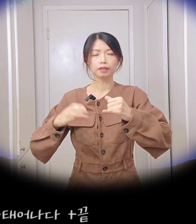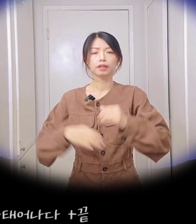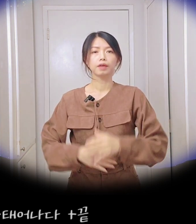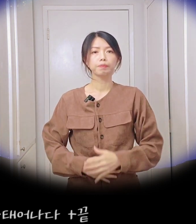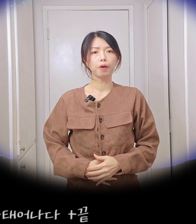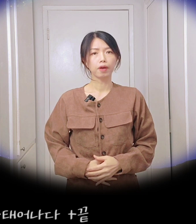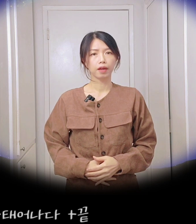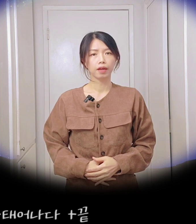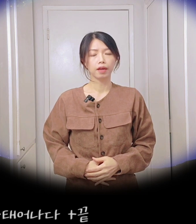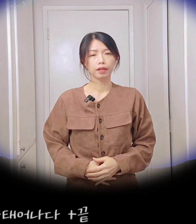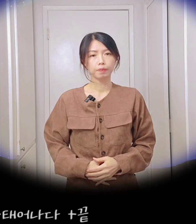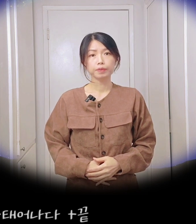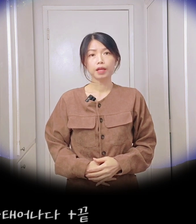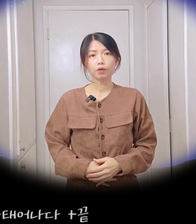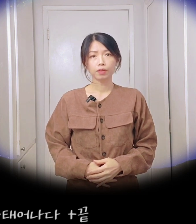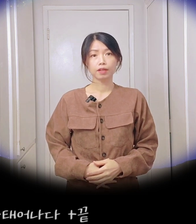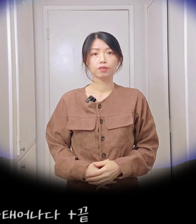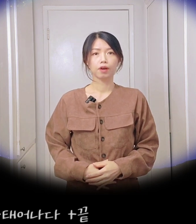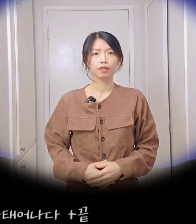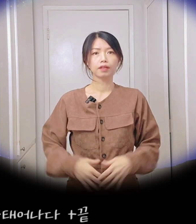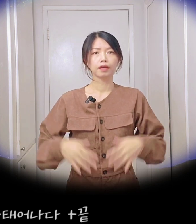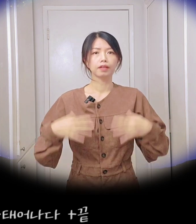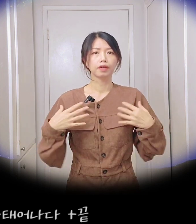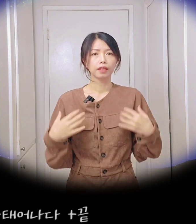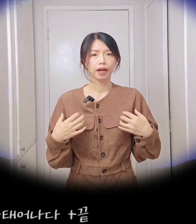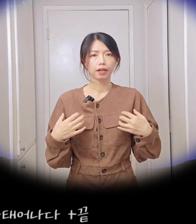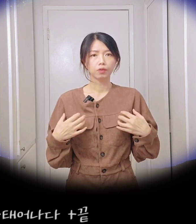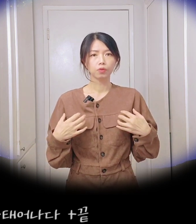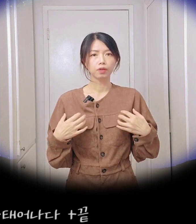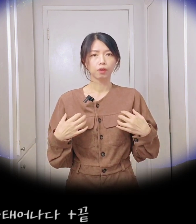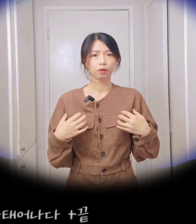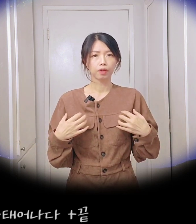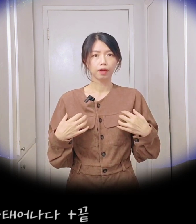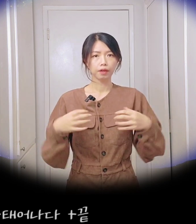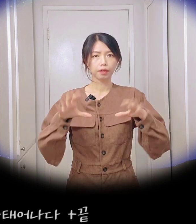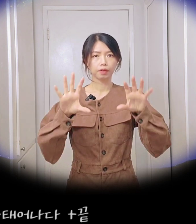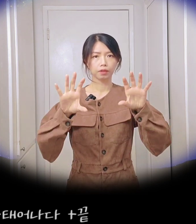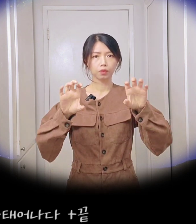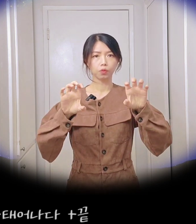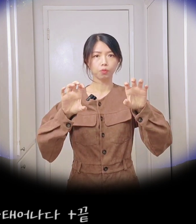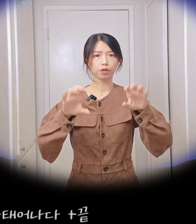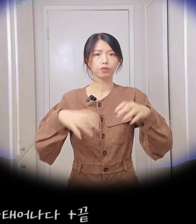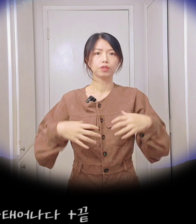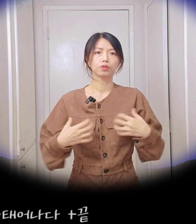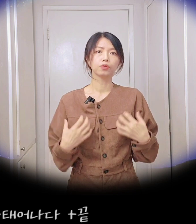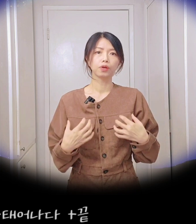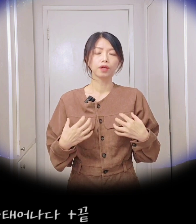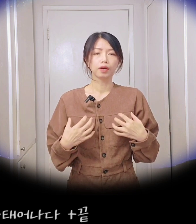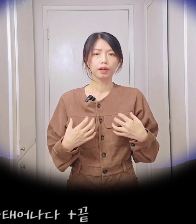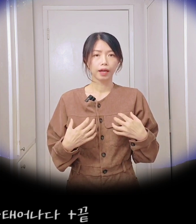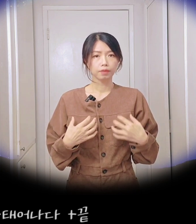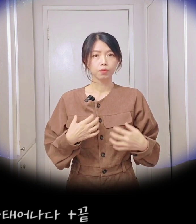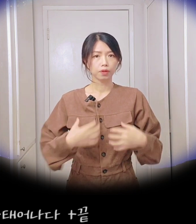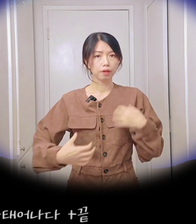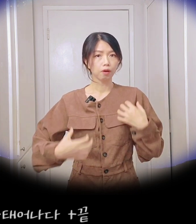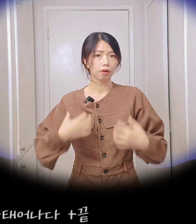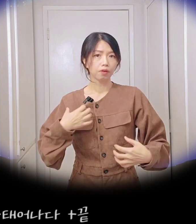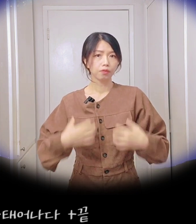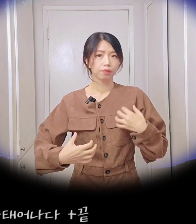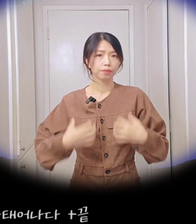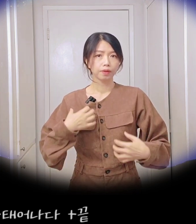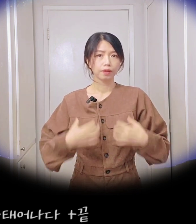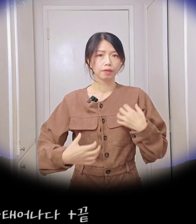세상, 기뻐해. 기쁘다라고 하는 대수어는 양손을 이렇게 손 오므려 주시고 가슴